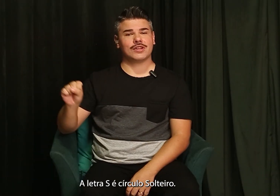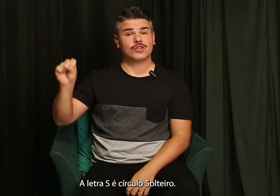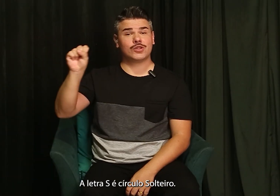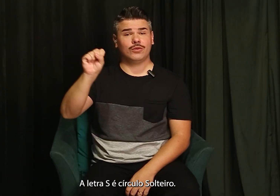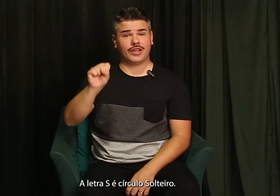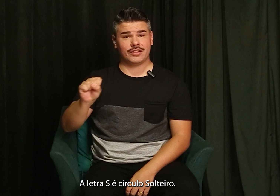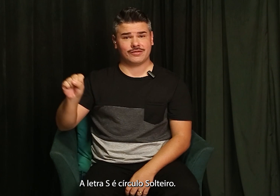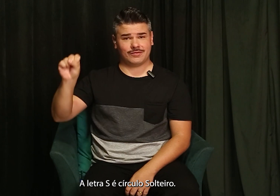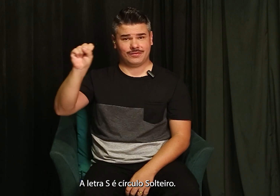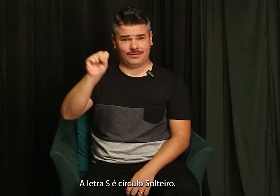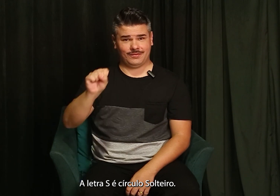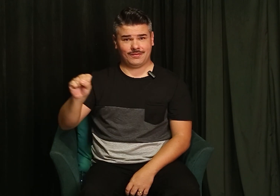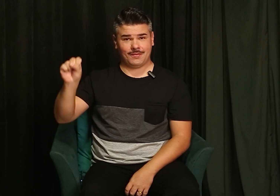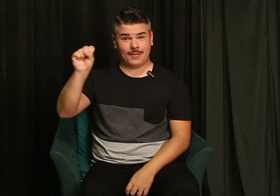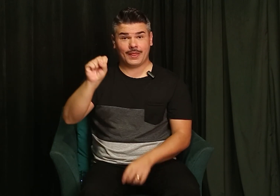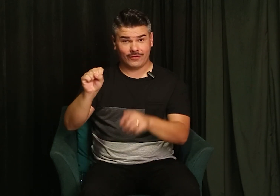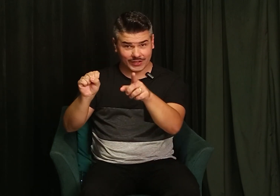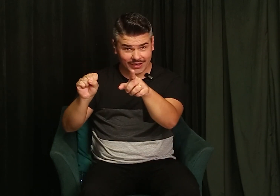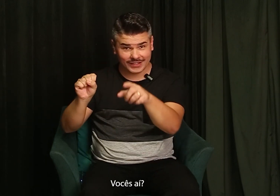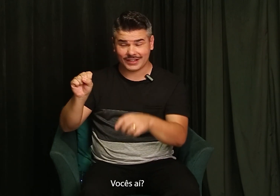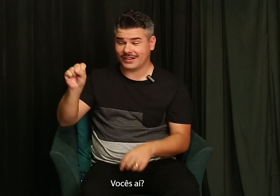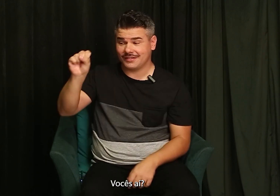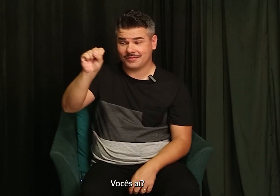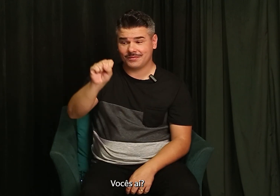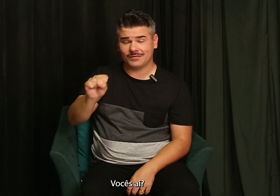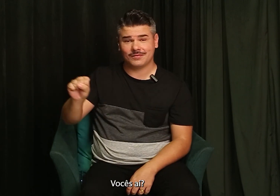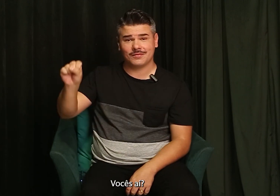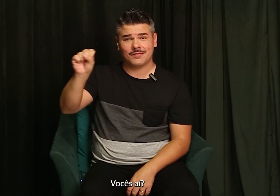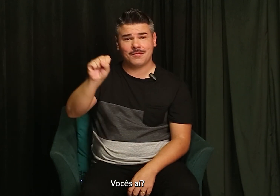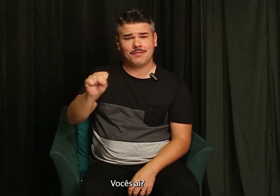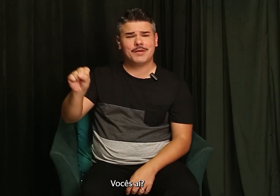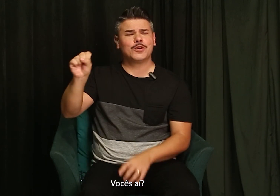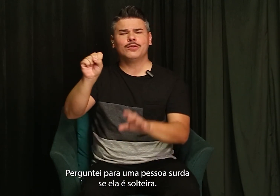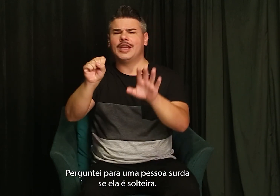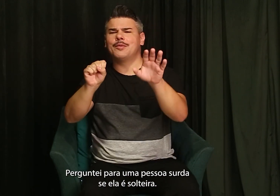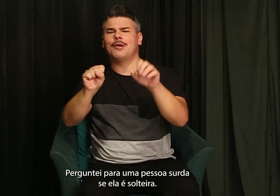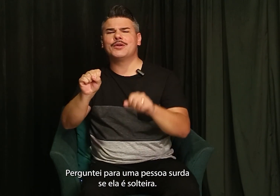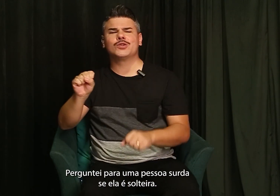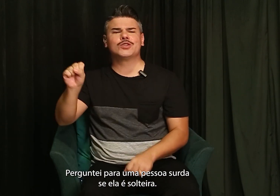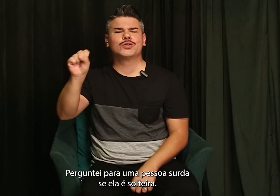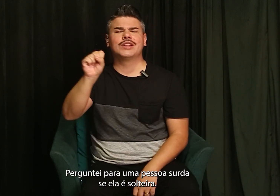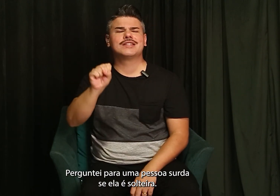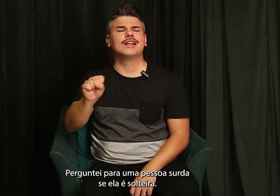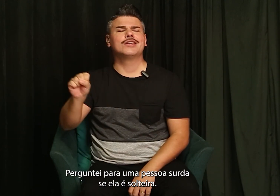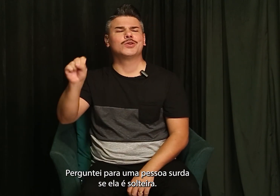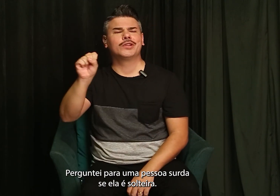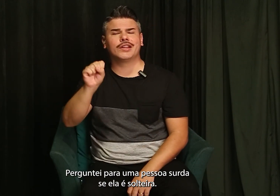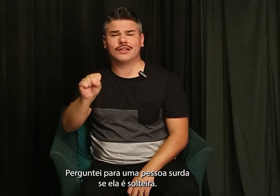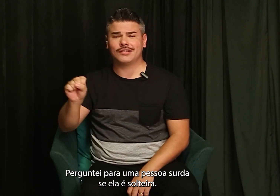circula. Solteiro. Vocês aí. Pergunta aí para uma pessoa surda se ela é solteira.